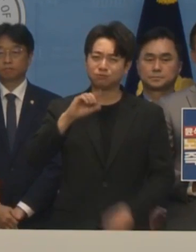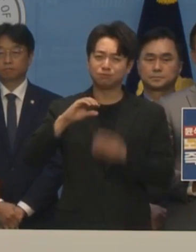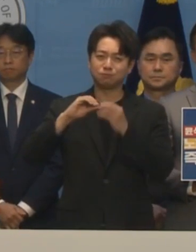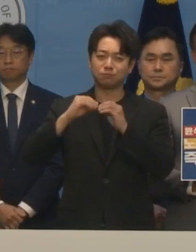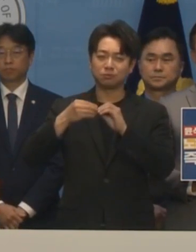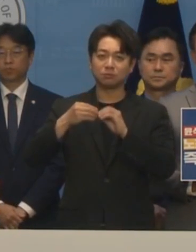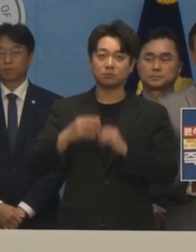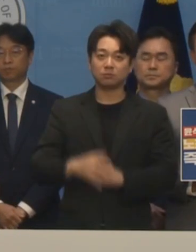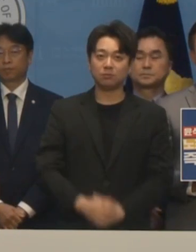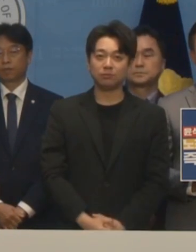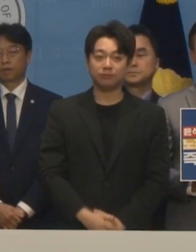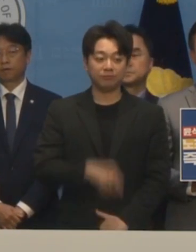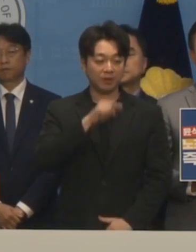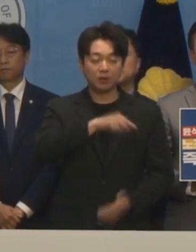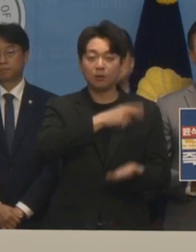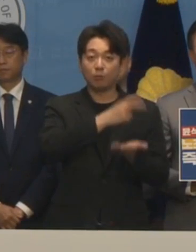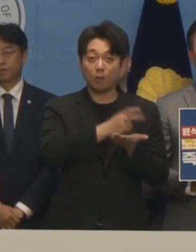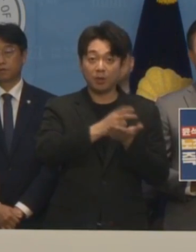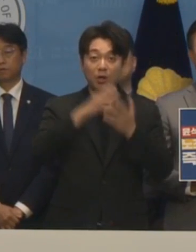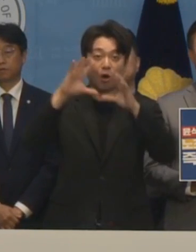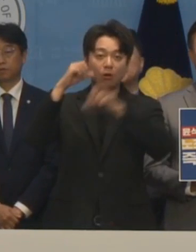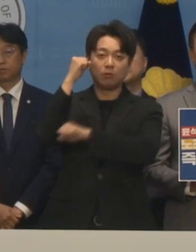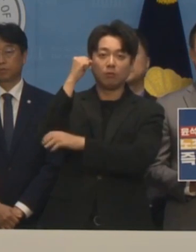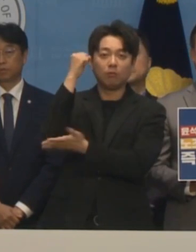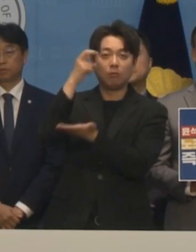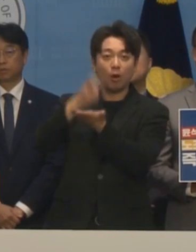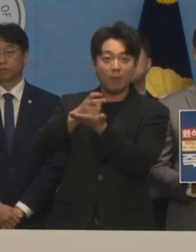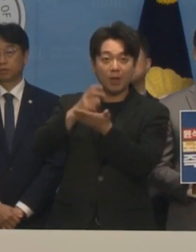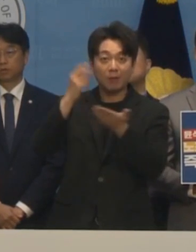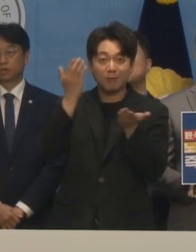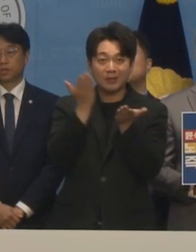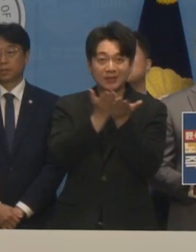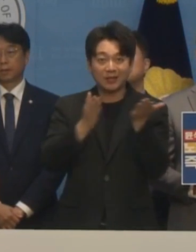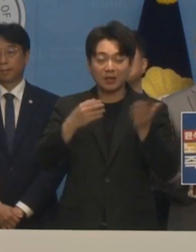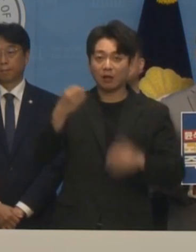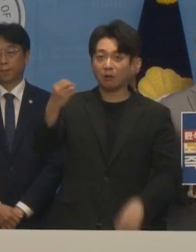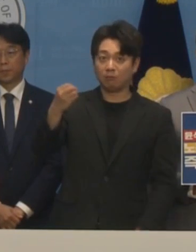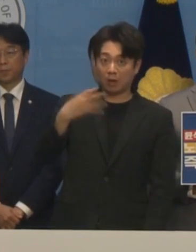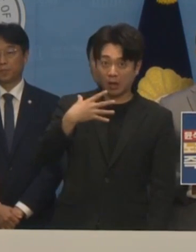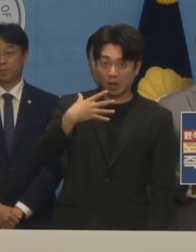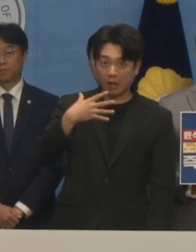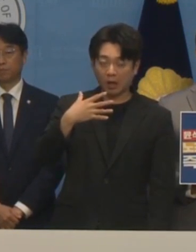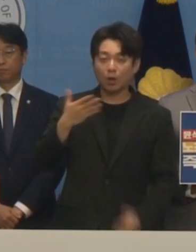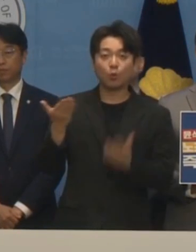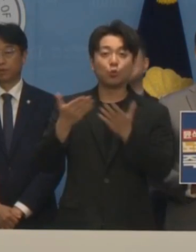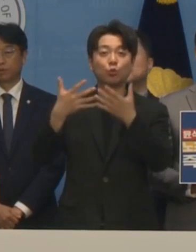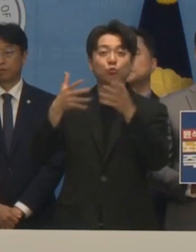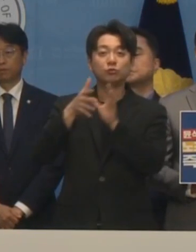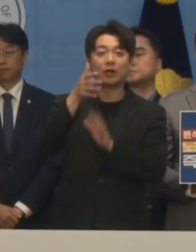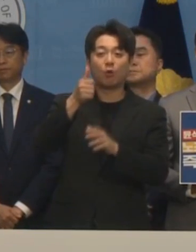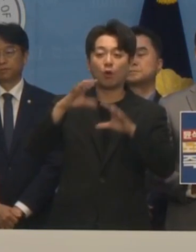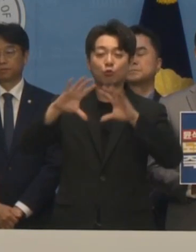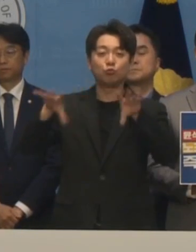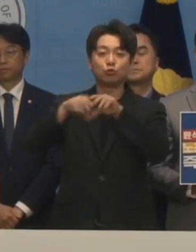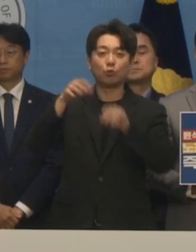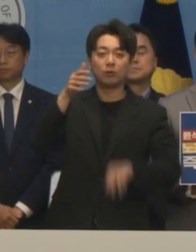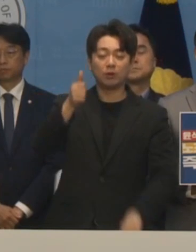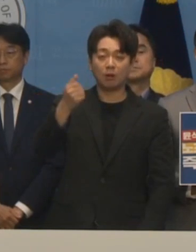3조 개정이 헌법과 법률에 위반된다는 고용노동부 장관과 국무총리의